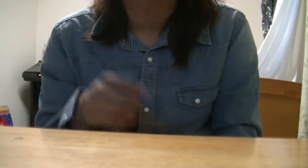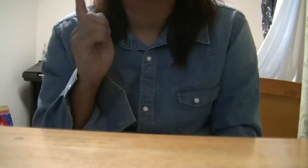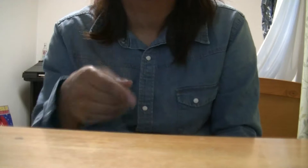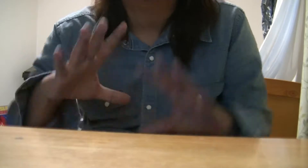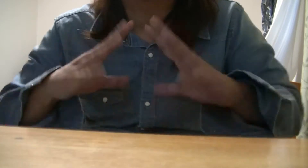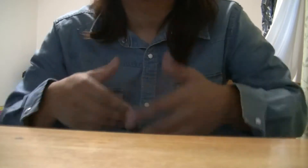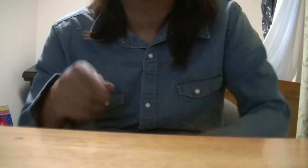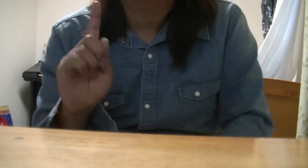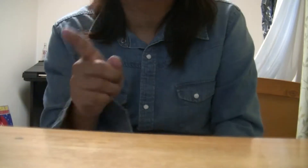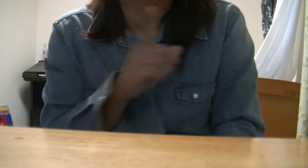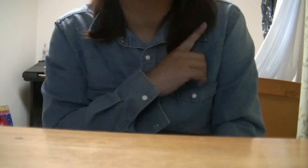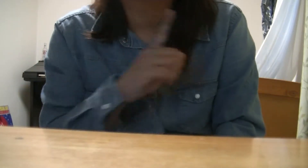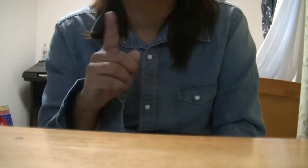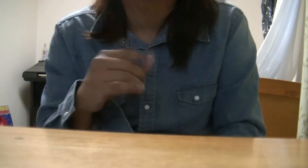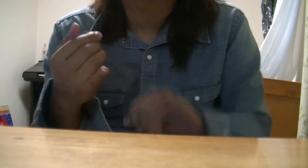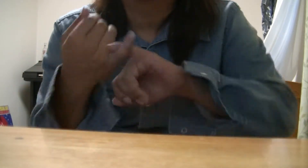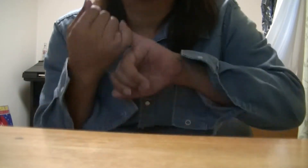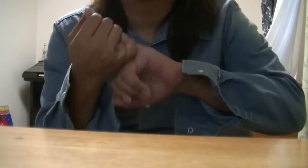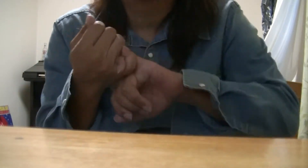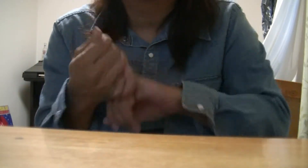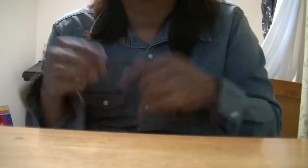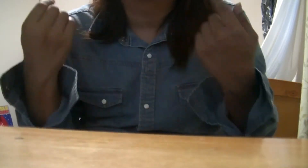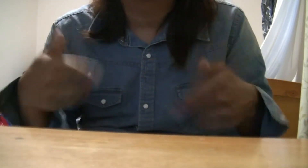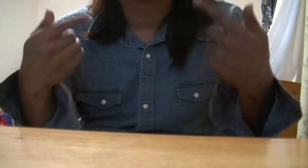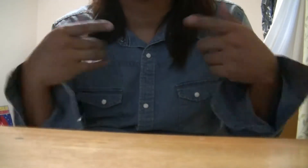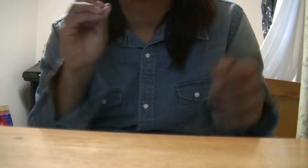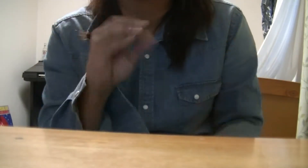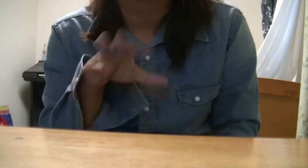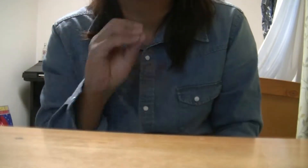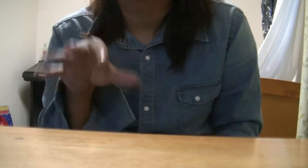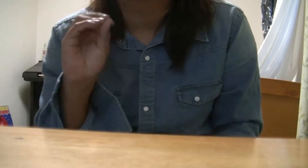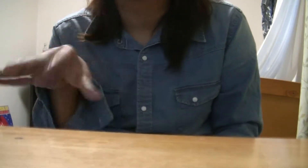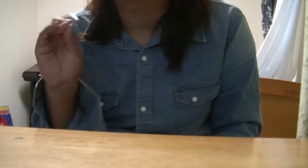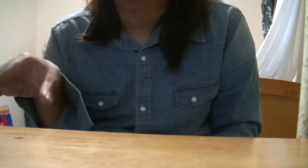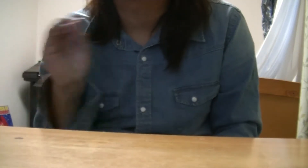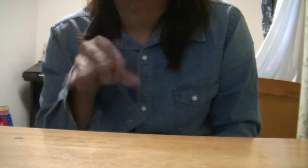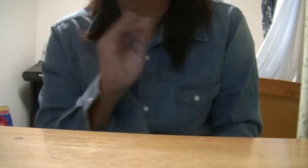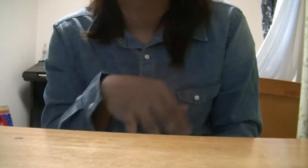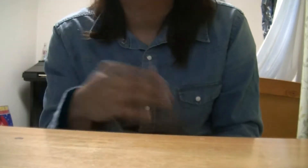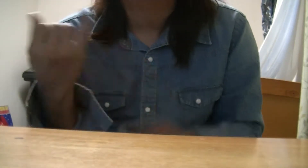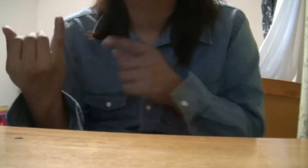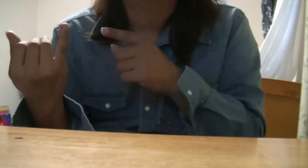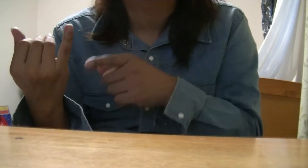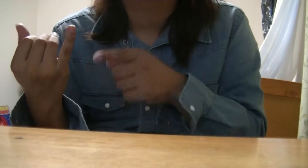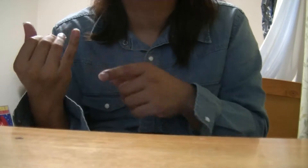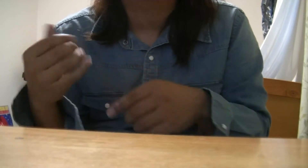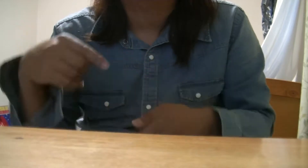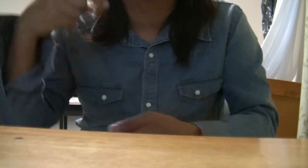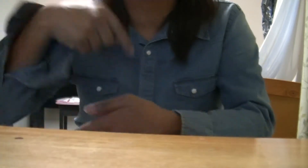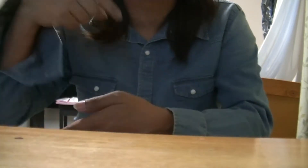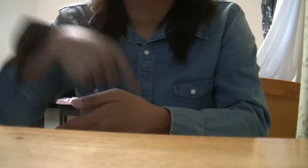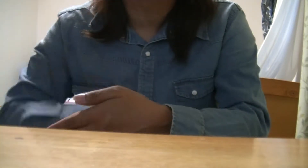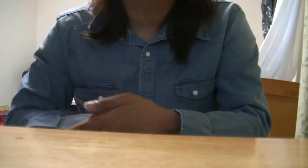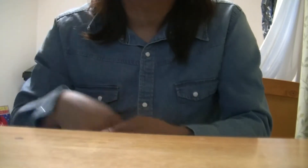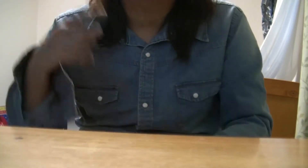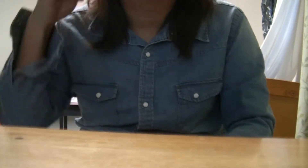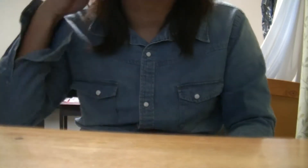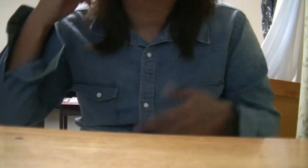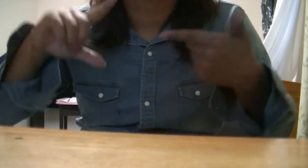るよ、必ずなるよって言い続けるんですよ。そして高橋尚子の中で勘違いが起き始めるんです。